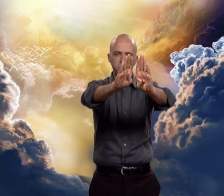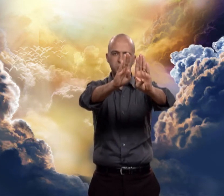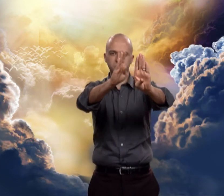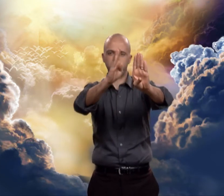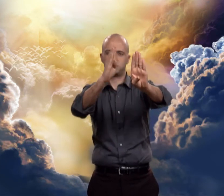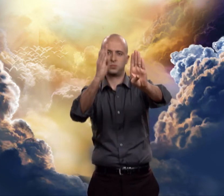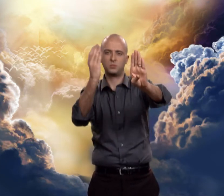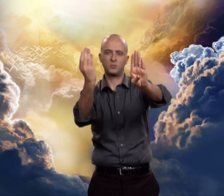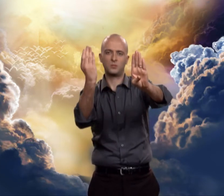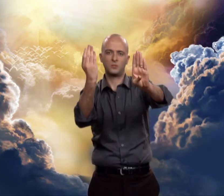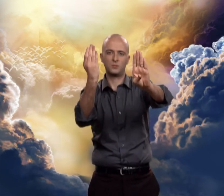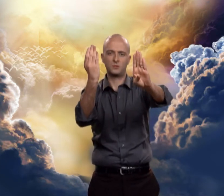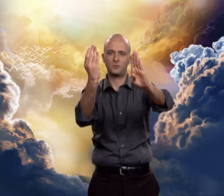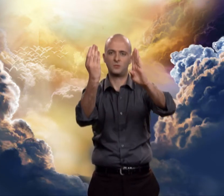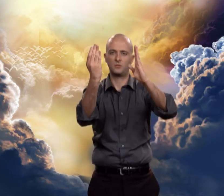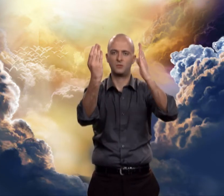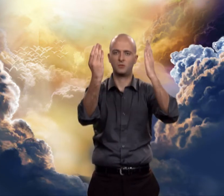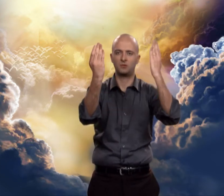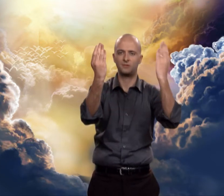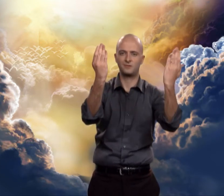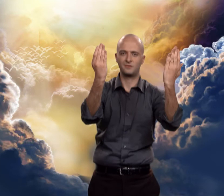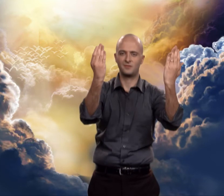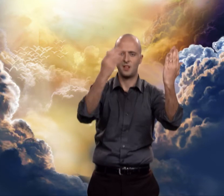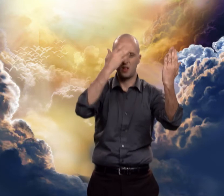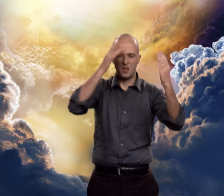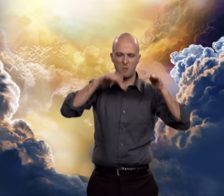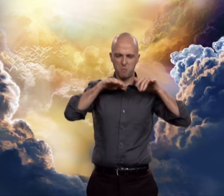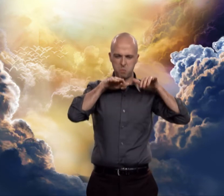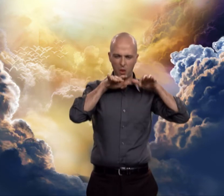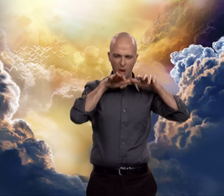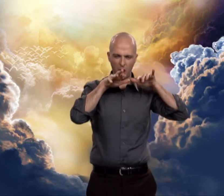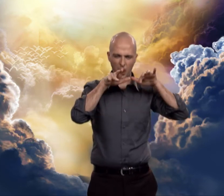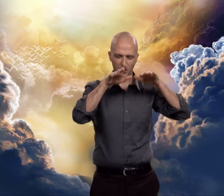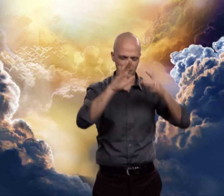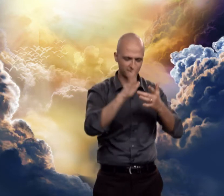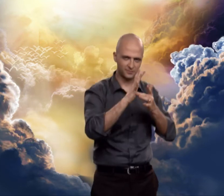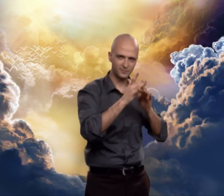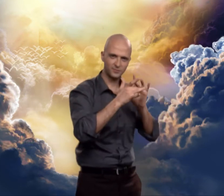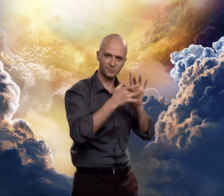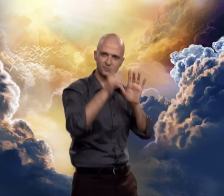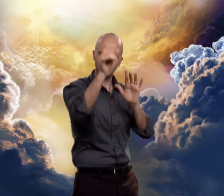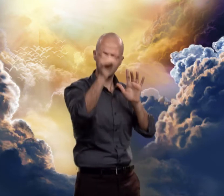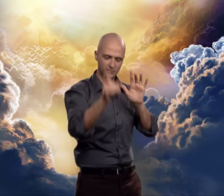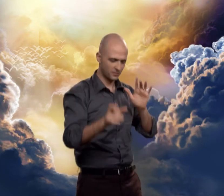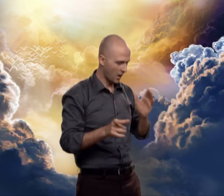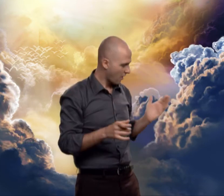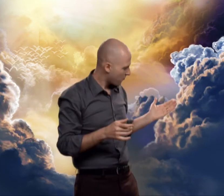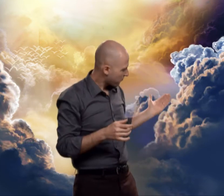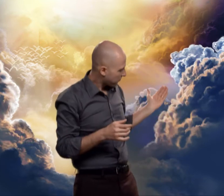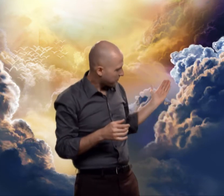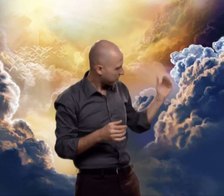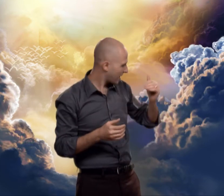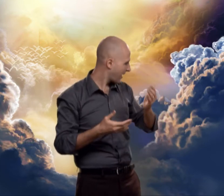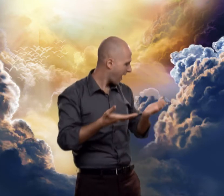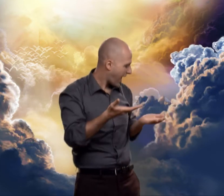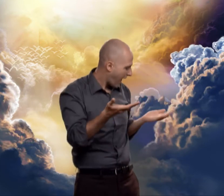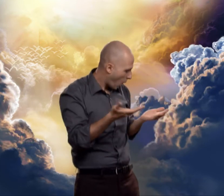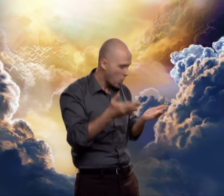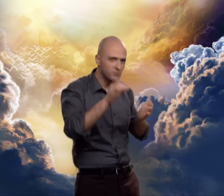Quando os resgatados são recebidos na cidade de Deus, um exultante brado ecoa pelo ar. Adão e Jesus, o segundo